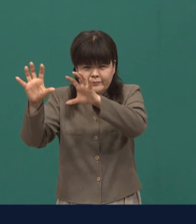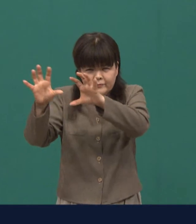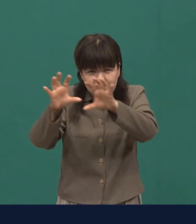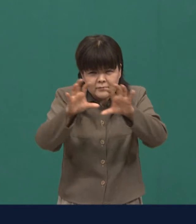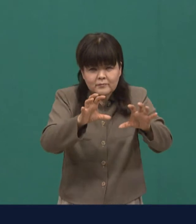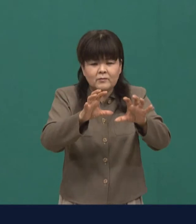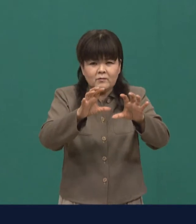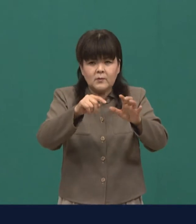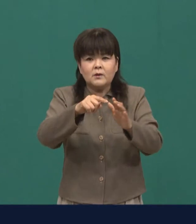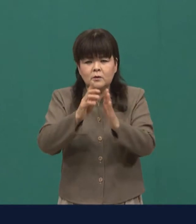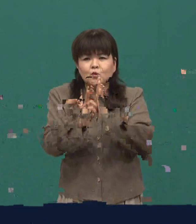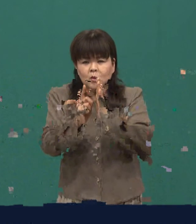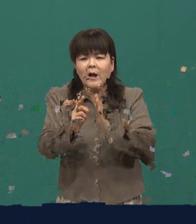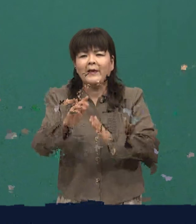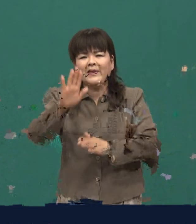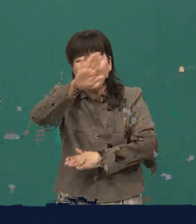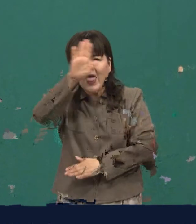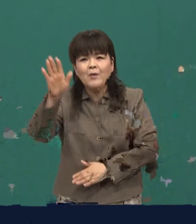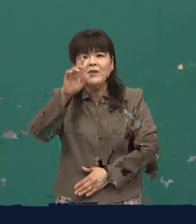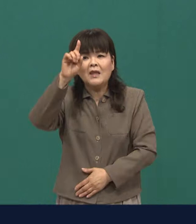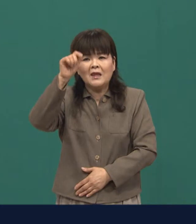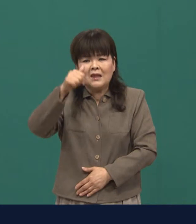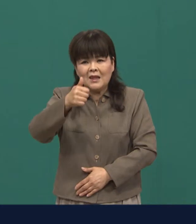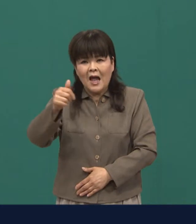思想を伝えます。